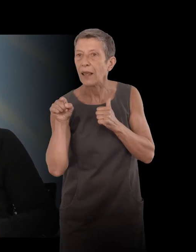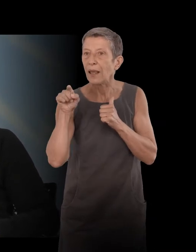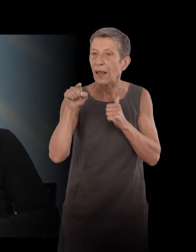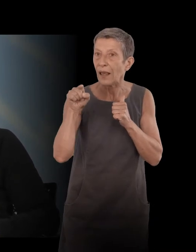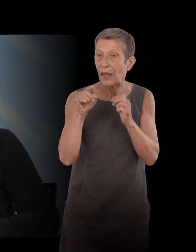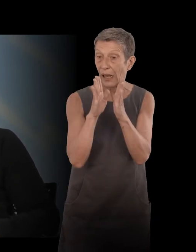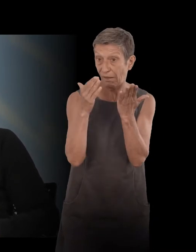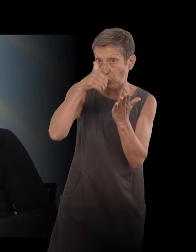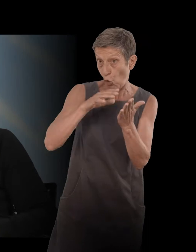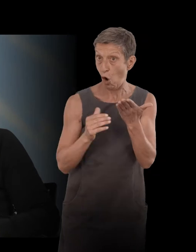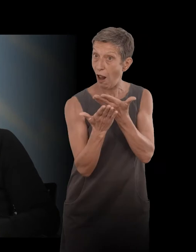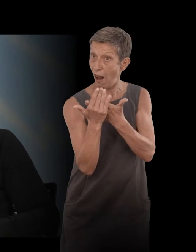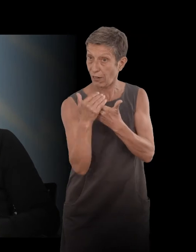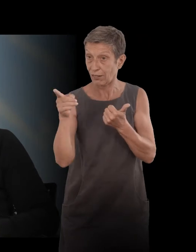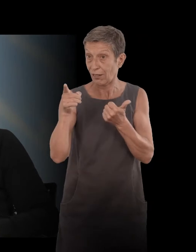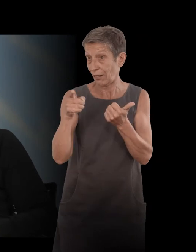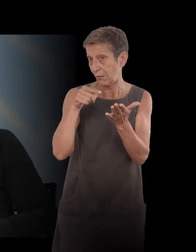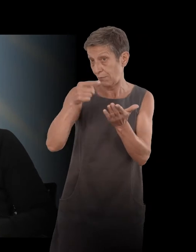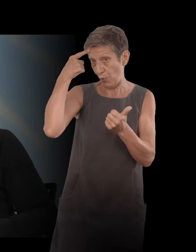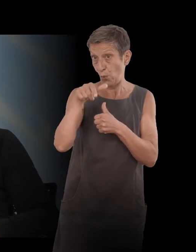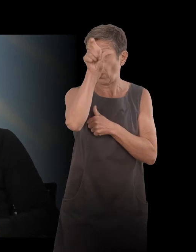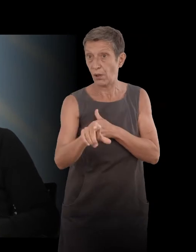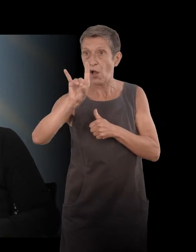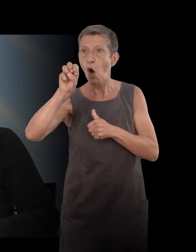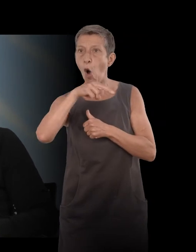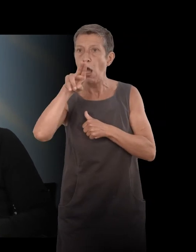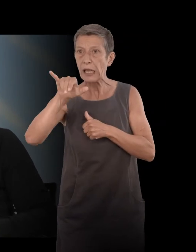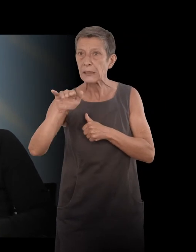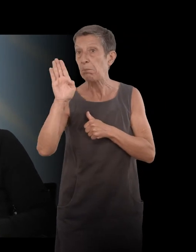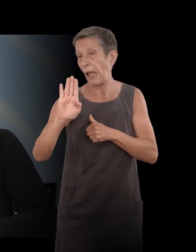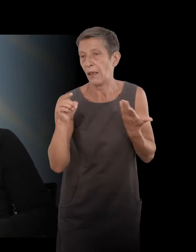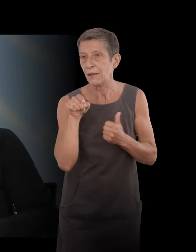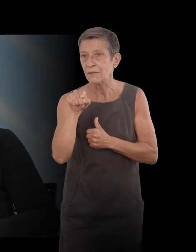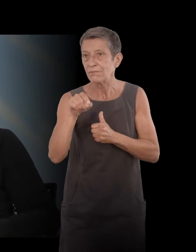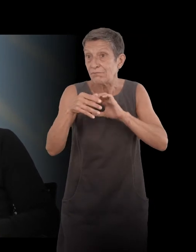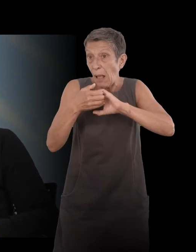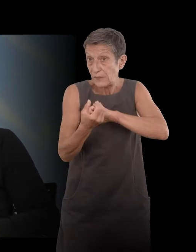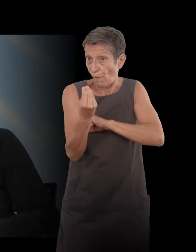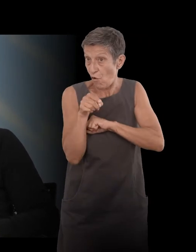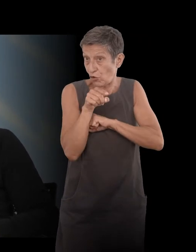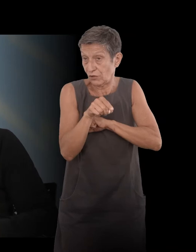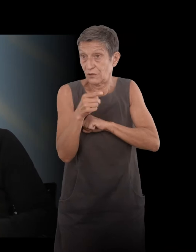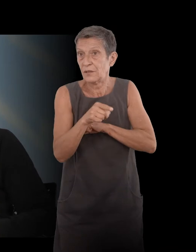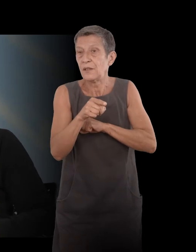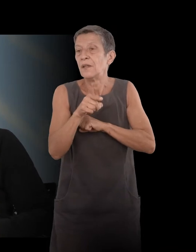written to Henri Beck, who was your childhood friend, and who was raised with his parents in 1942.